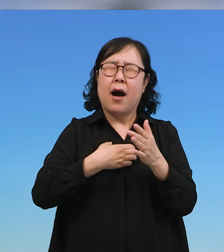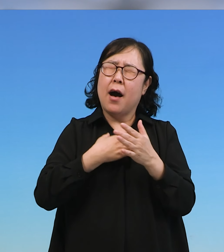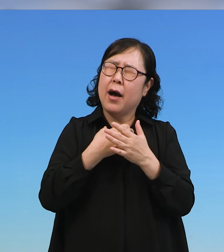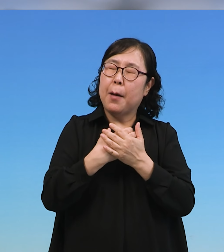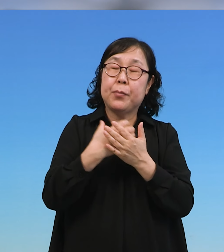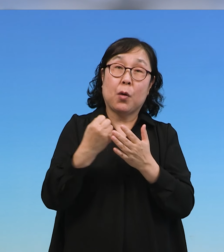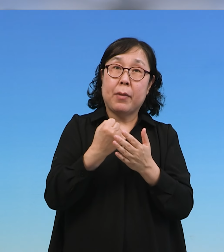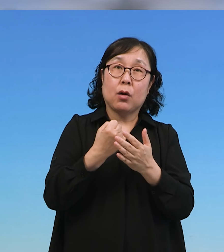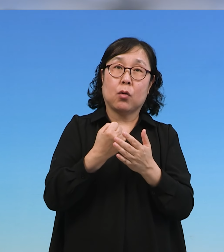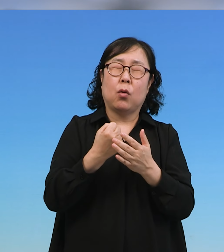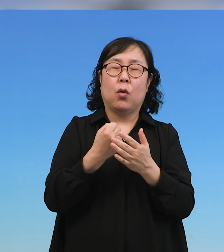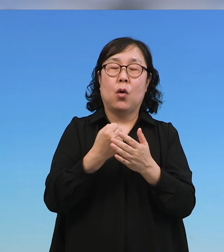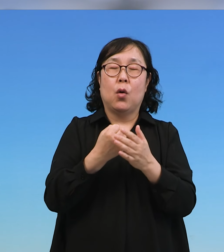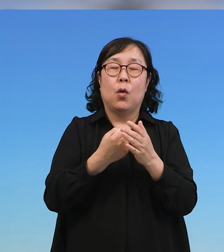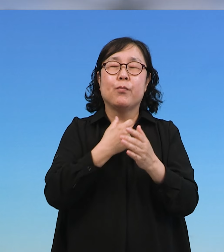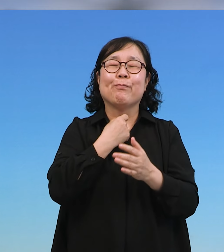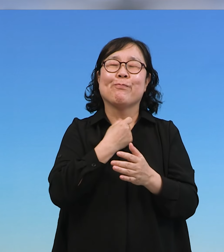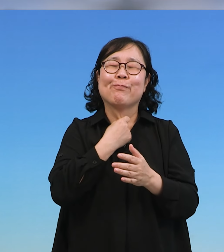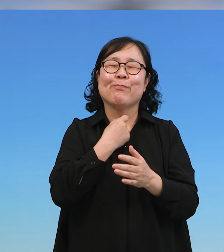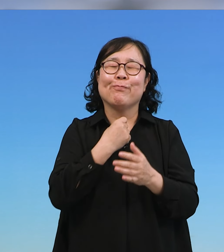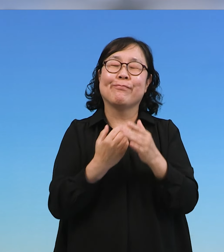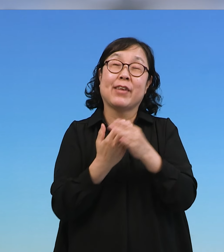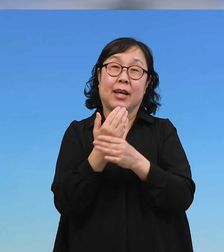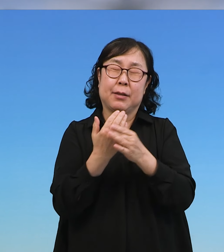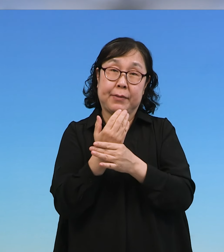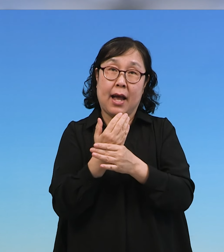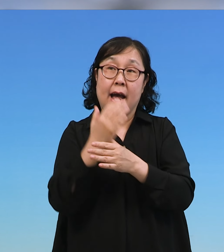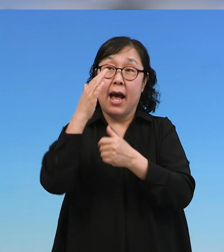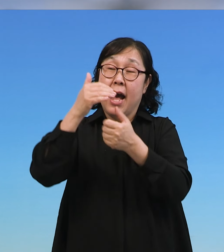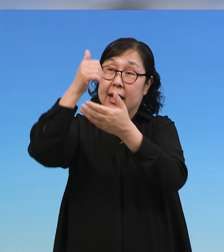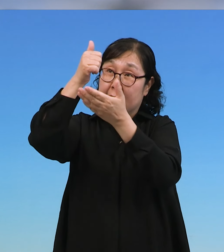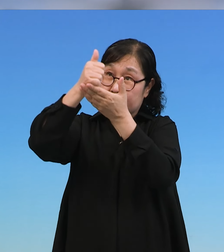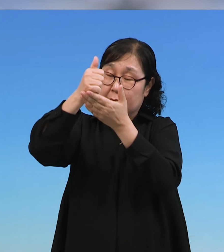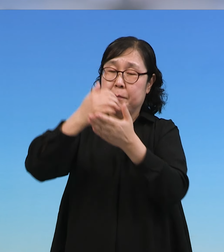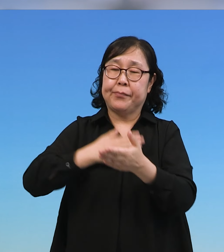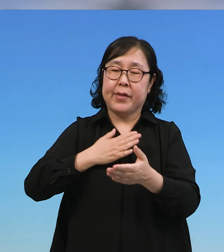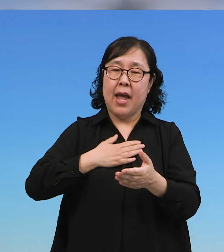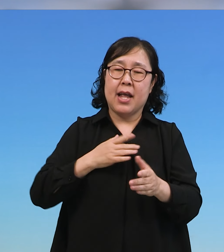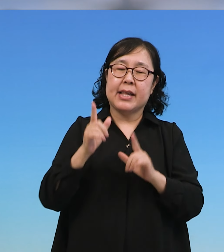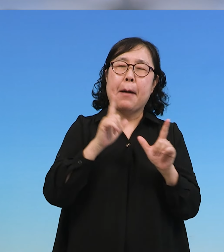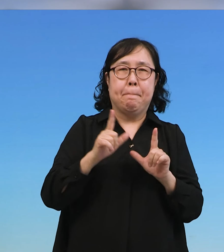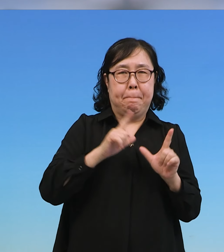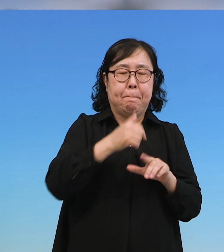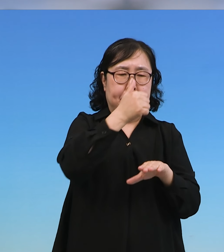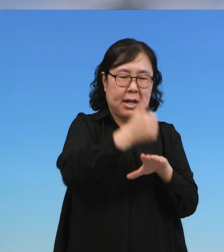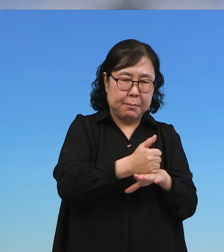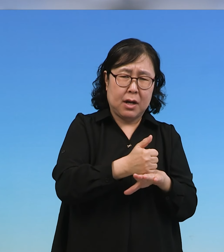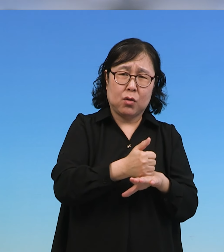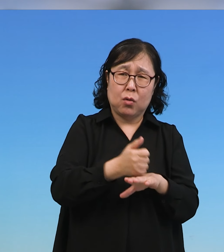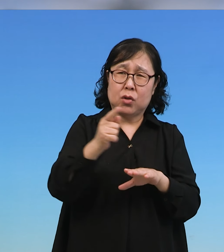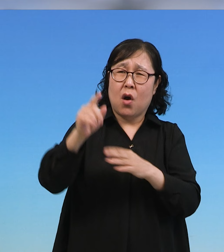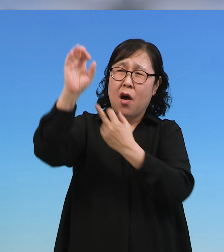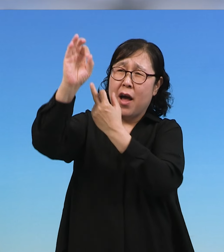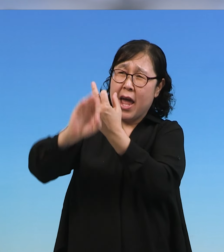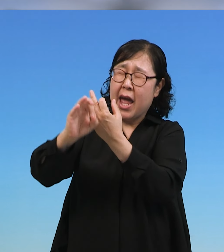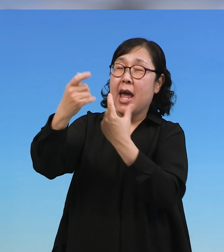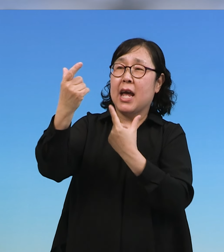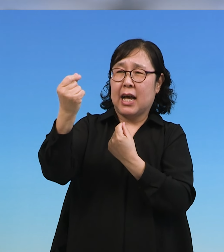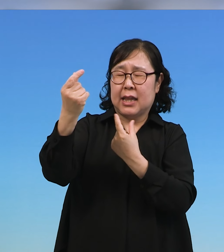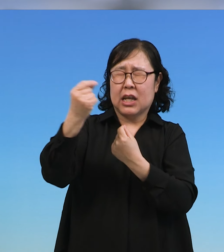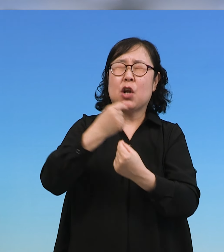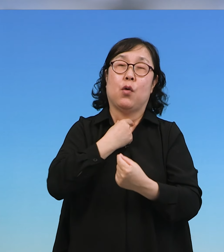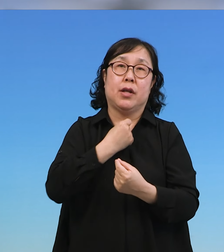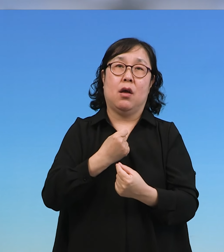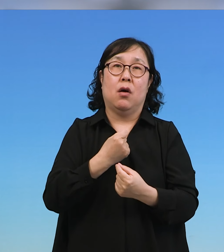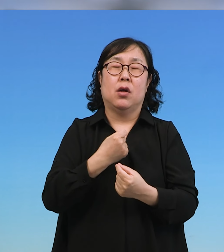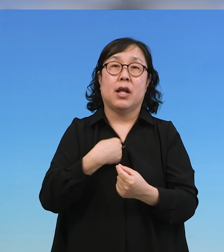마음으로 막 이런 소원이 생기는 겁니다. 하나님, 제 인생도 저러기를 원합니다. 인생이 나이가